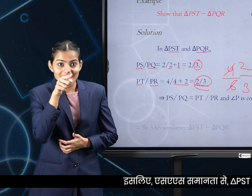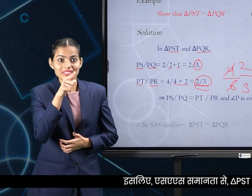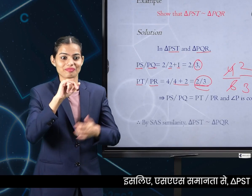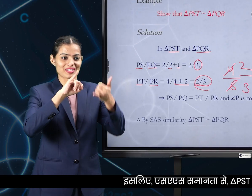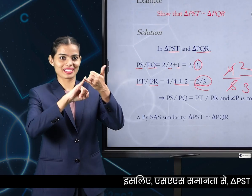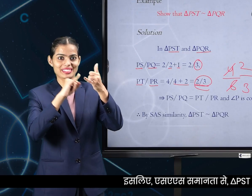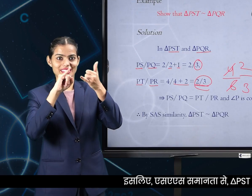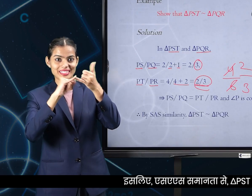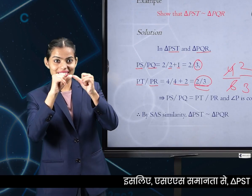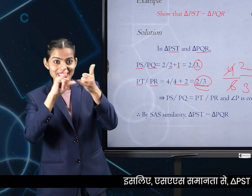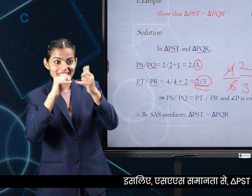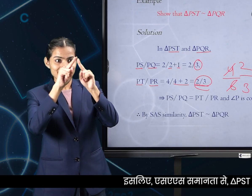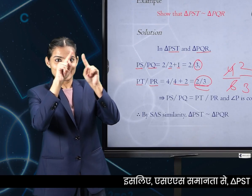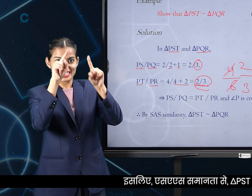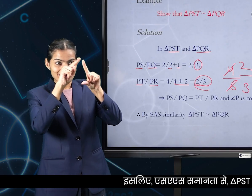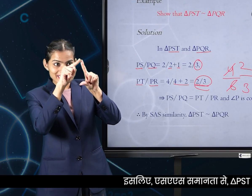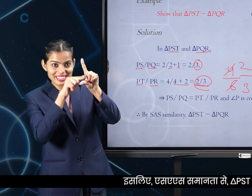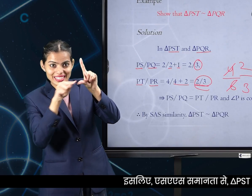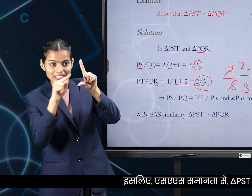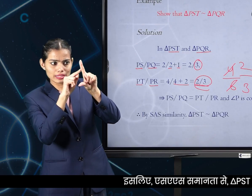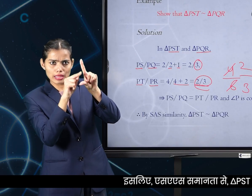इसलिए SAS समानता से